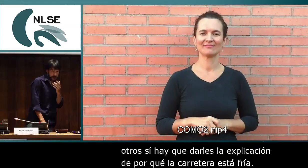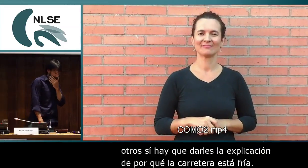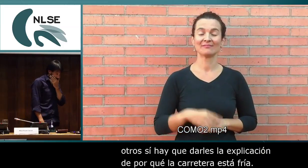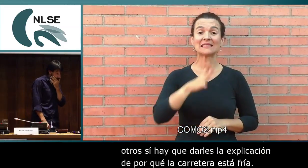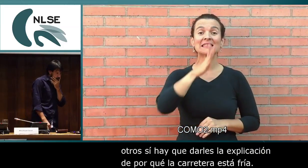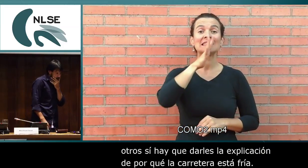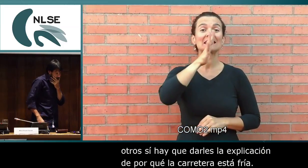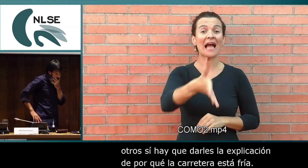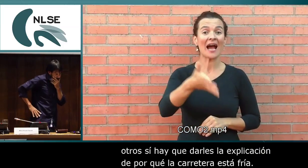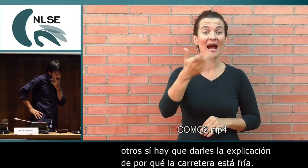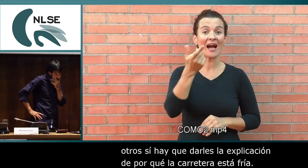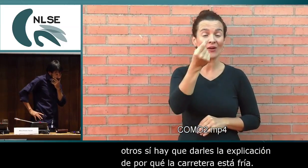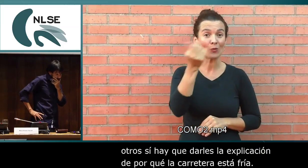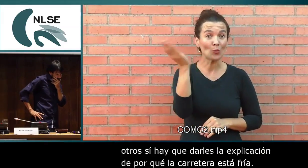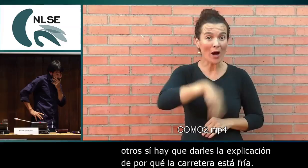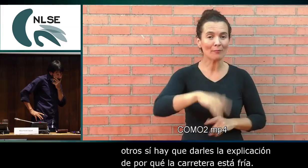¿Sí?